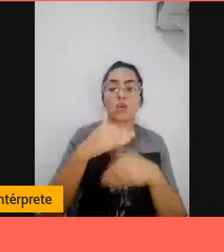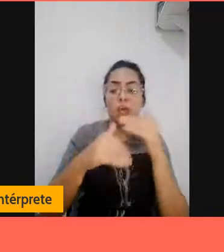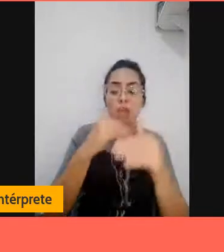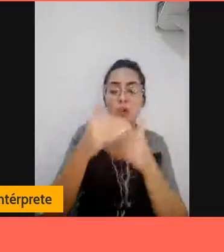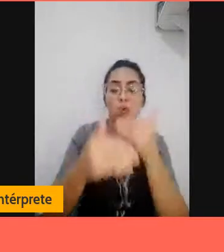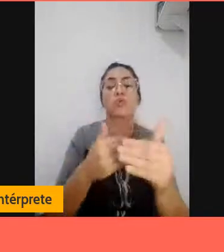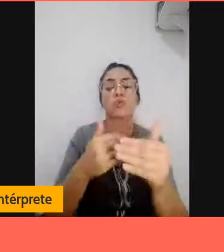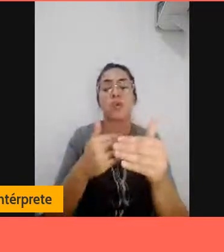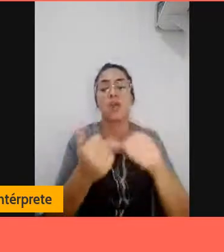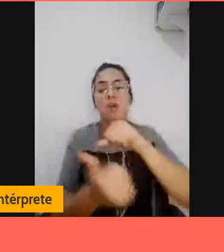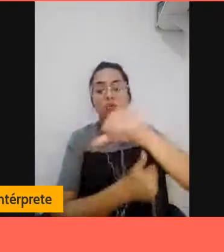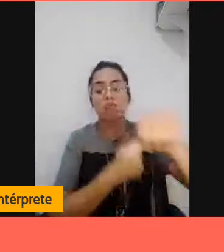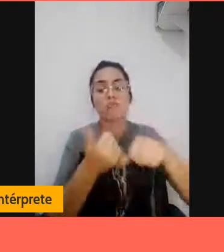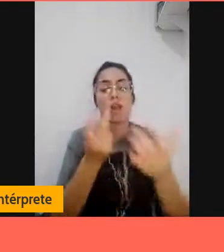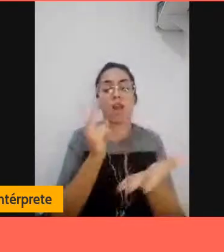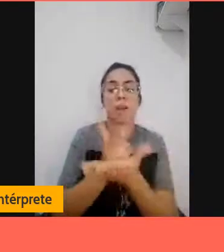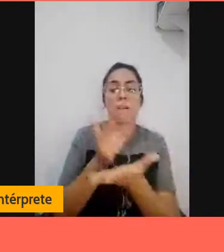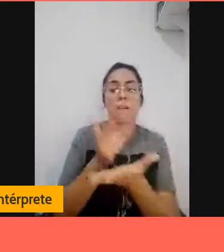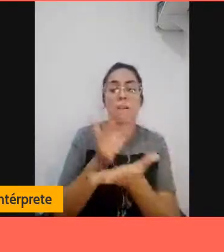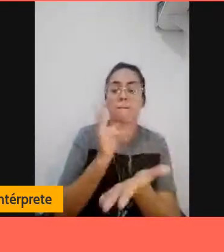reconstrução permanente.